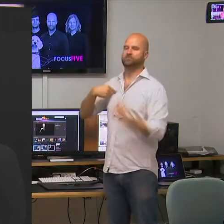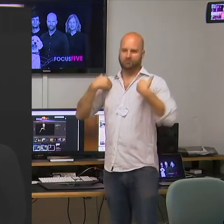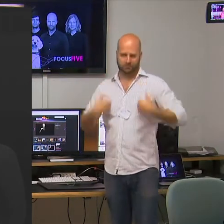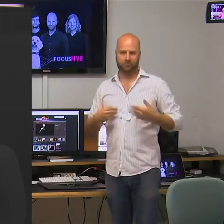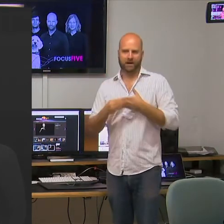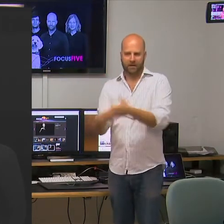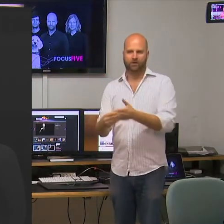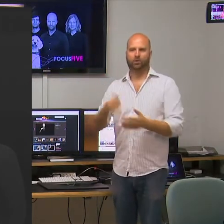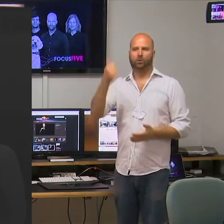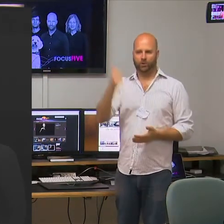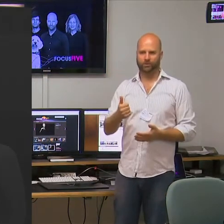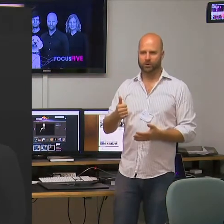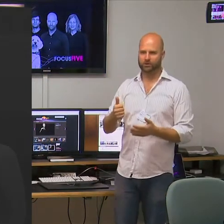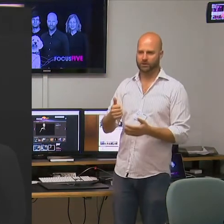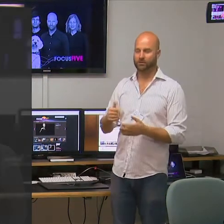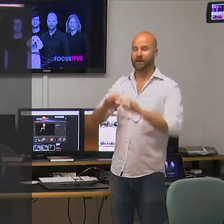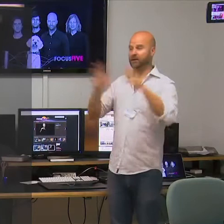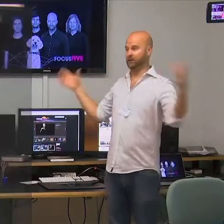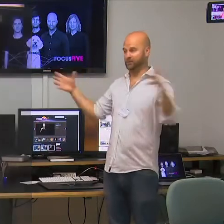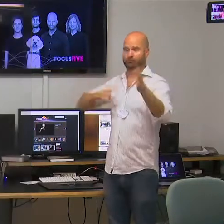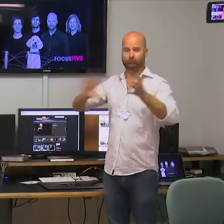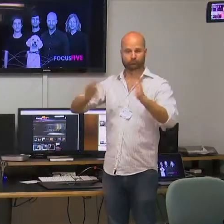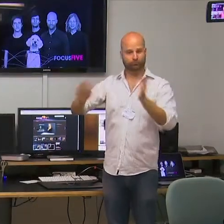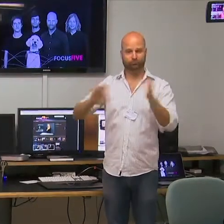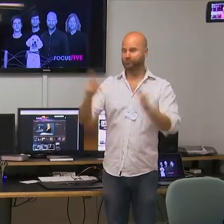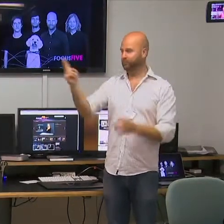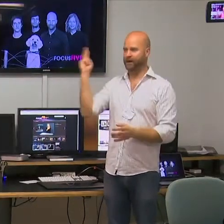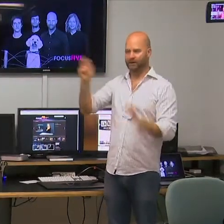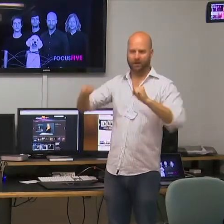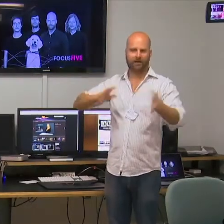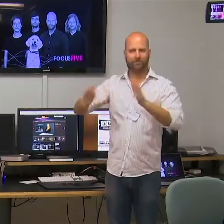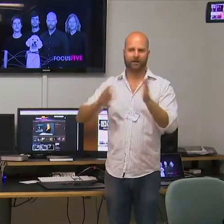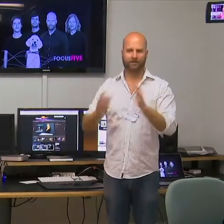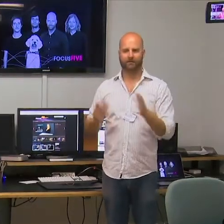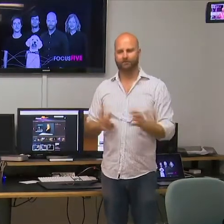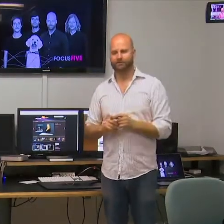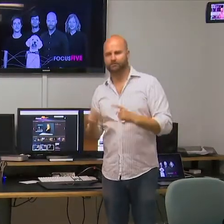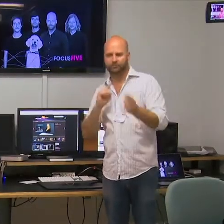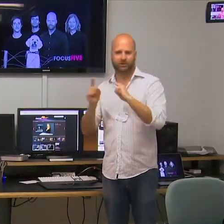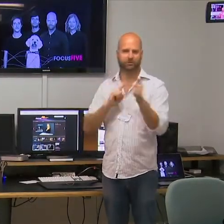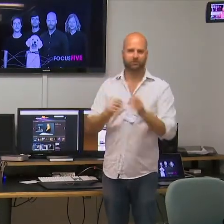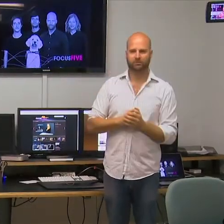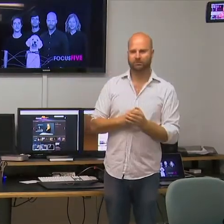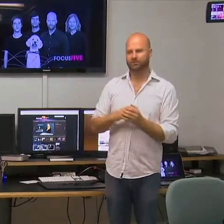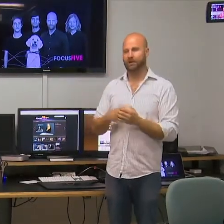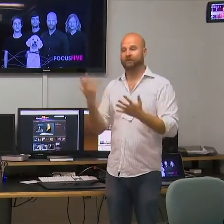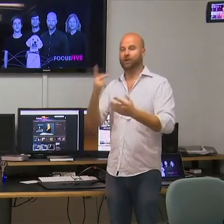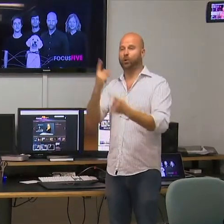Lilian, und ich selber als Geschäftsführer 100%. Wir gebärden alle untereinander, alle können gut die Gebärdensprache und das läuft